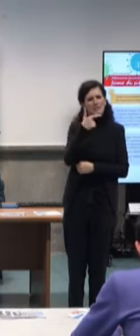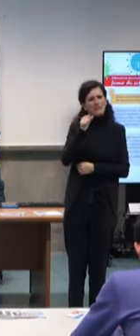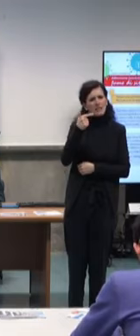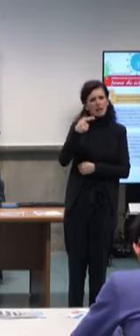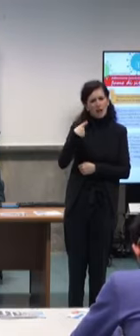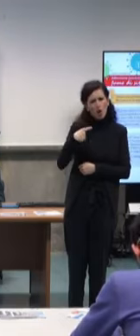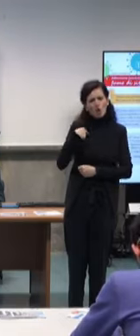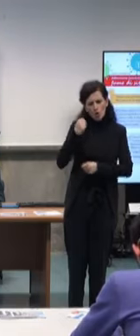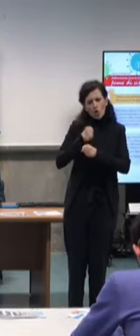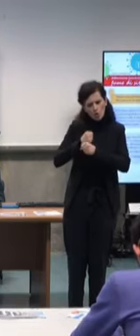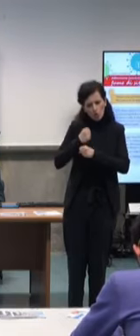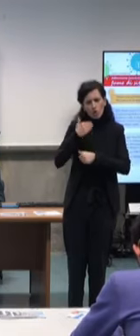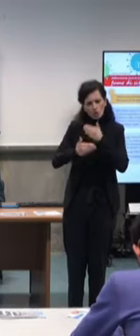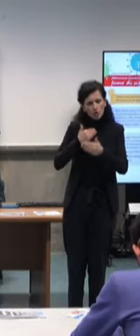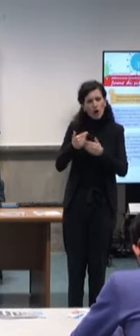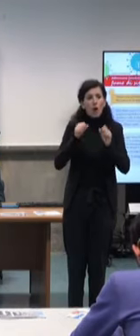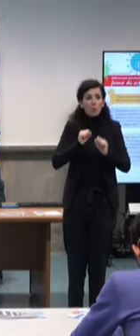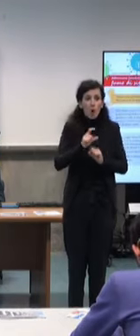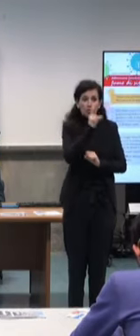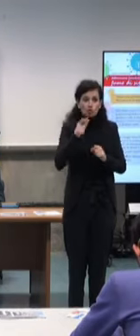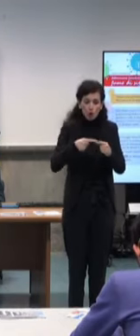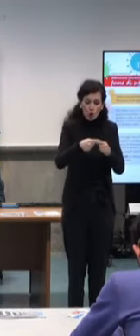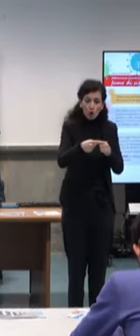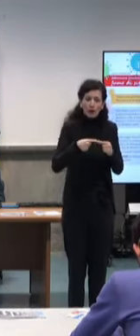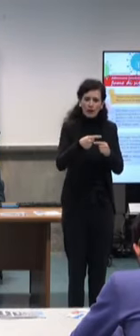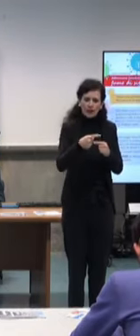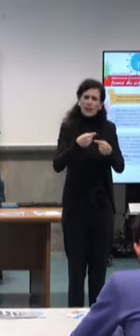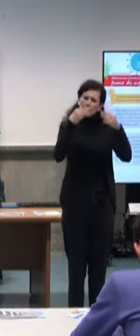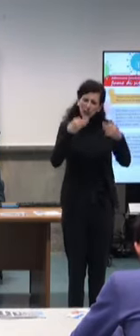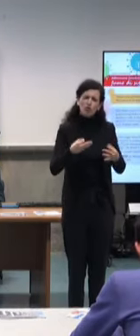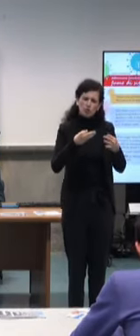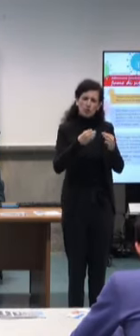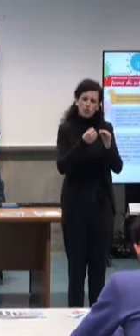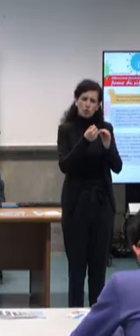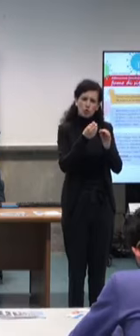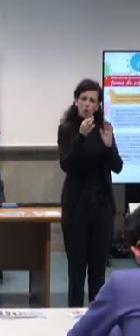penso che nei prossimi giorni potremo dare una dimensione più prezzi dallas della stima